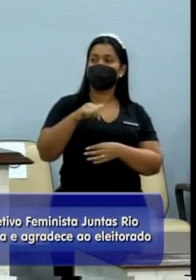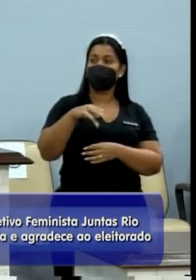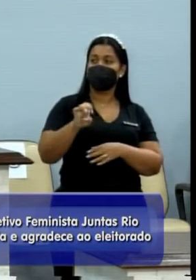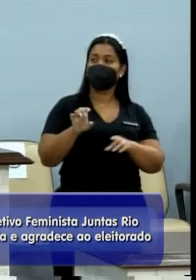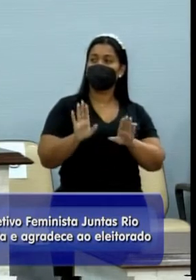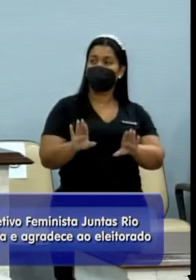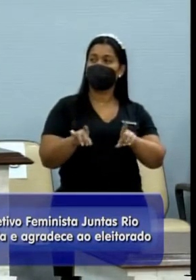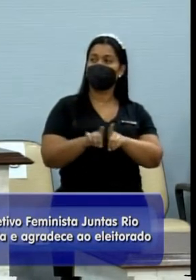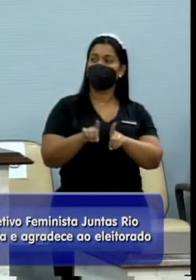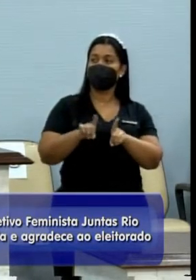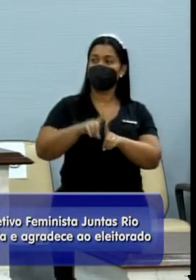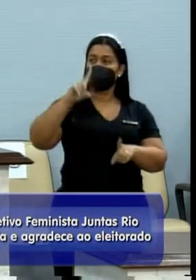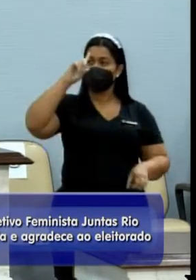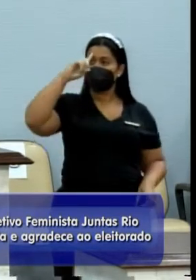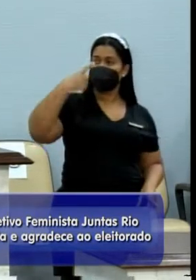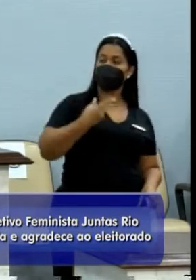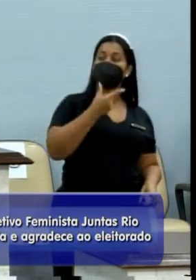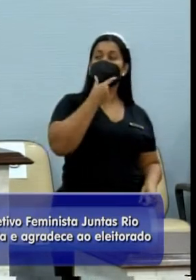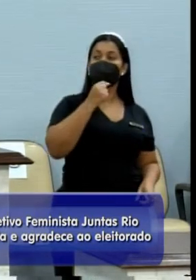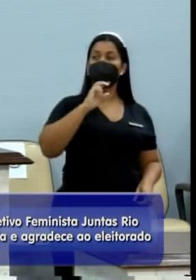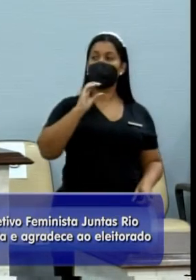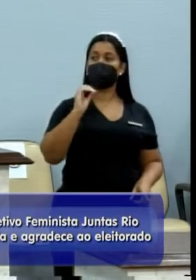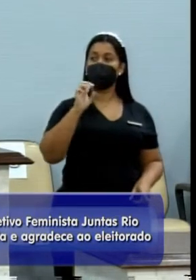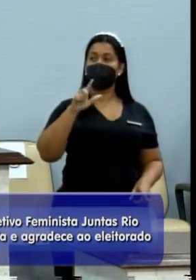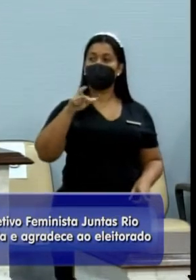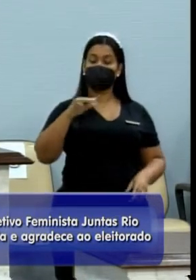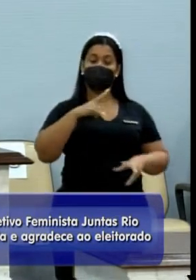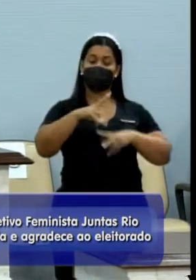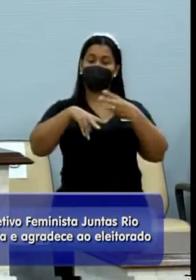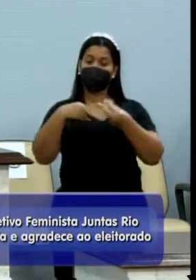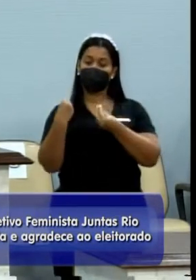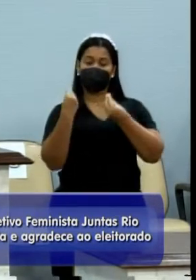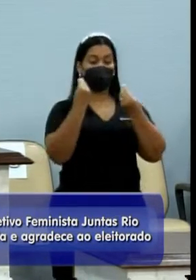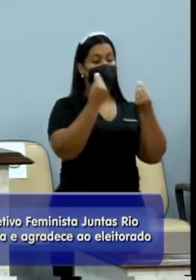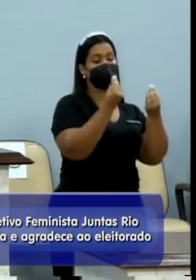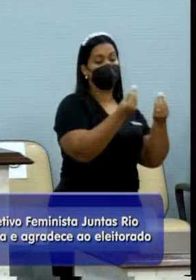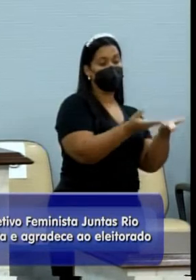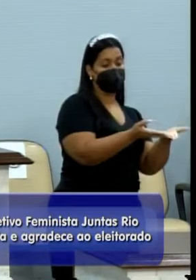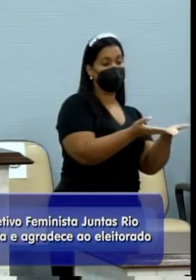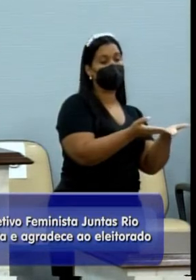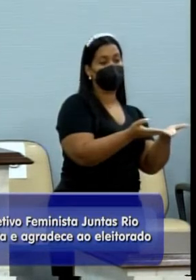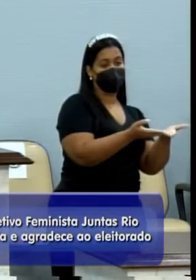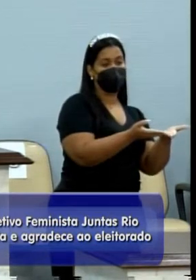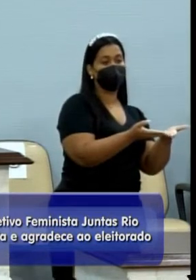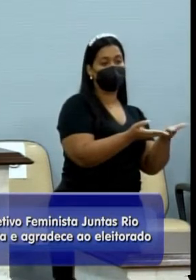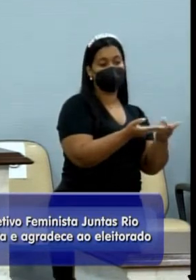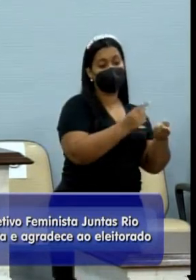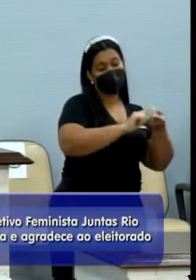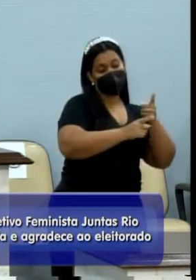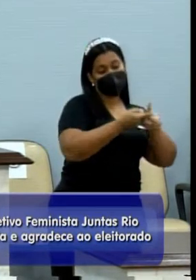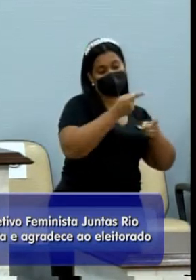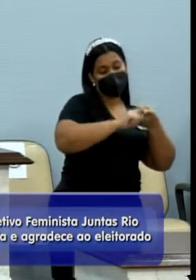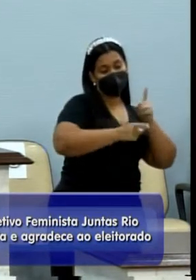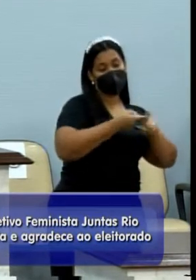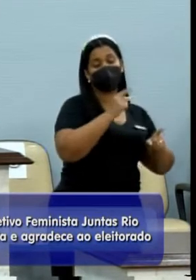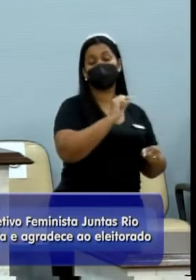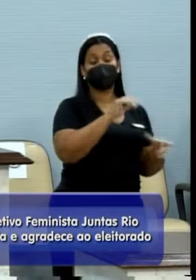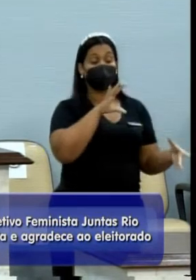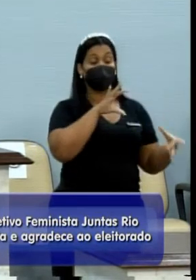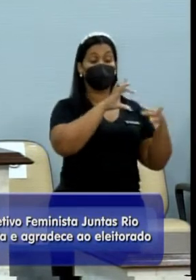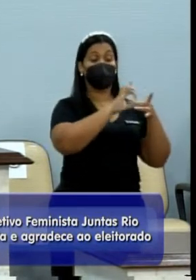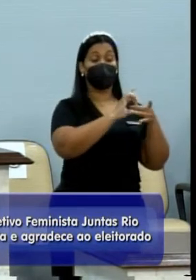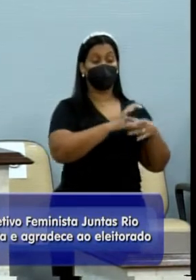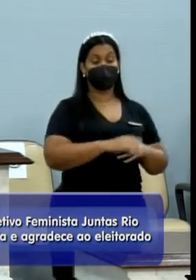como mandou Olga Benário, como um presente, como um acordo político de